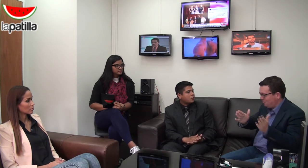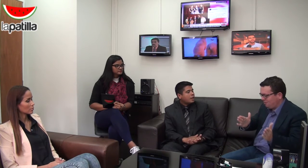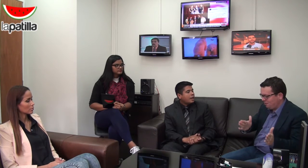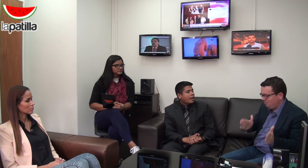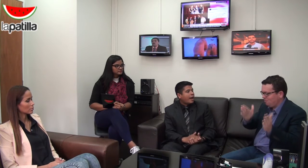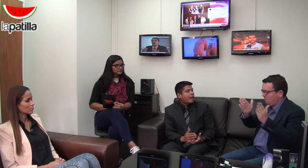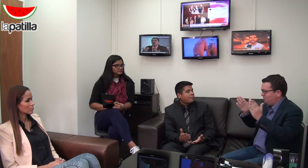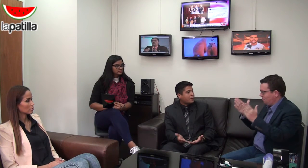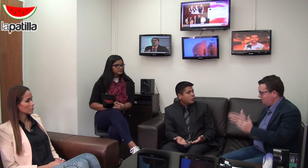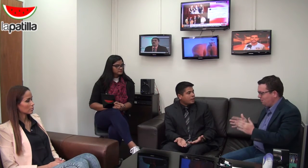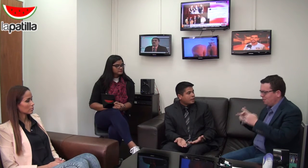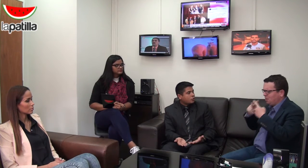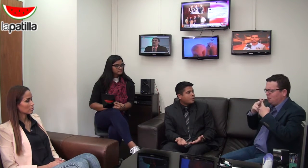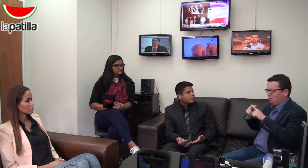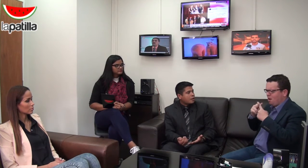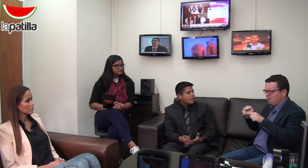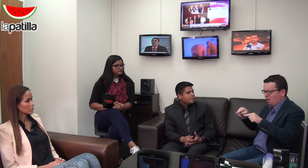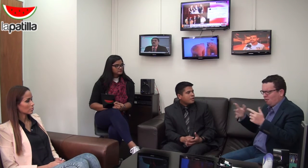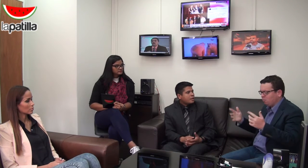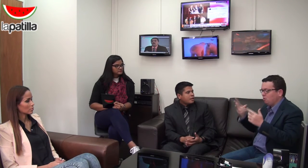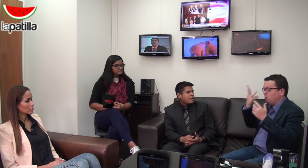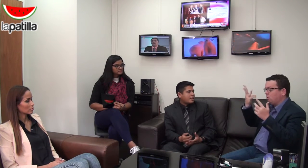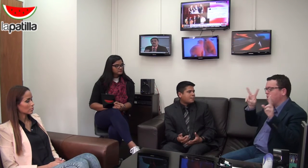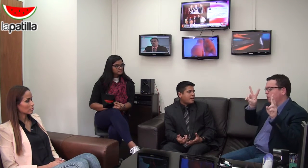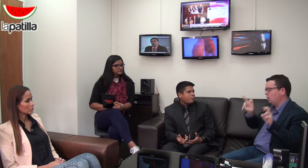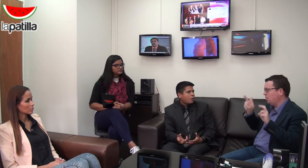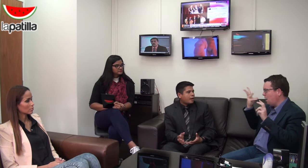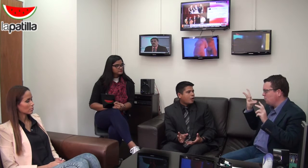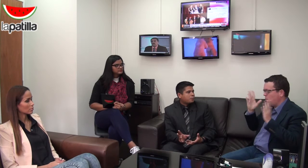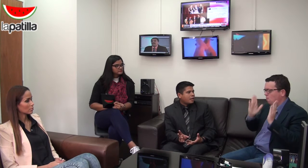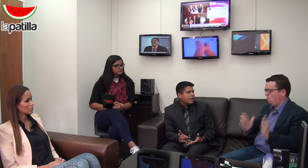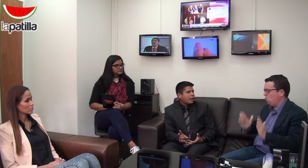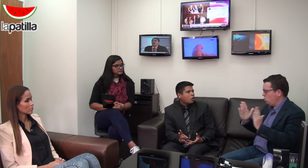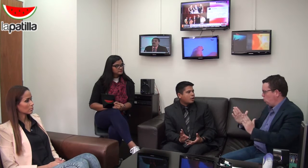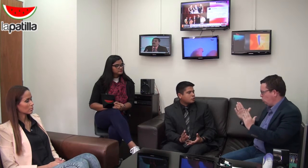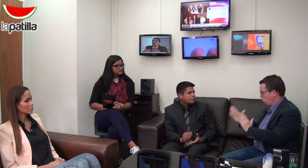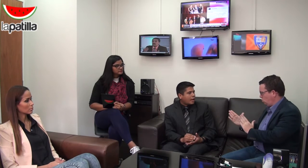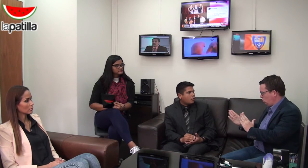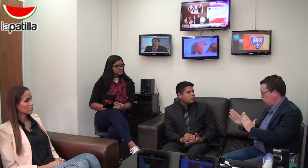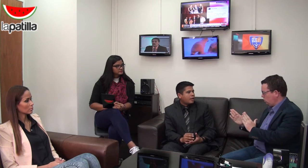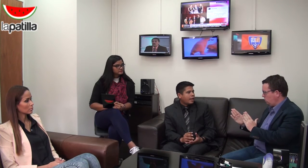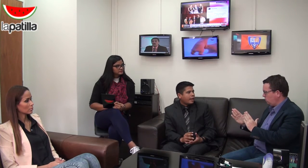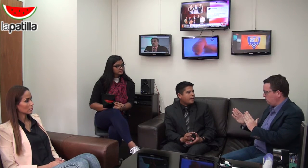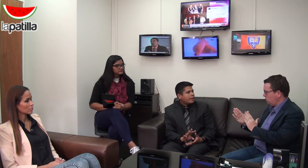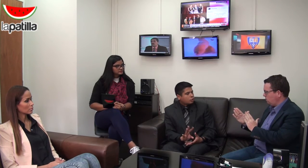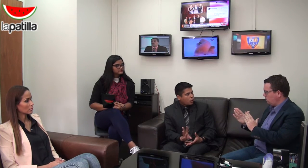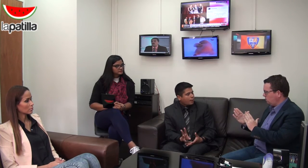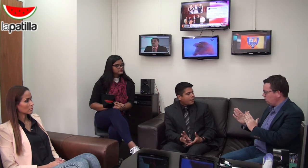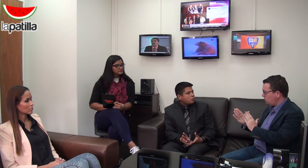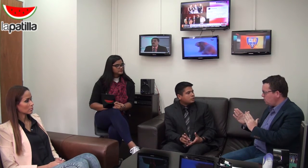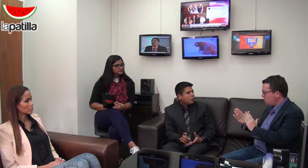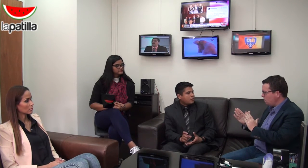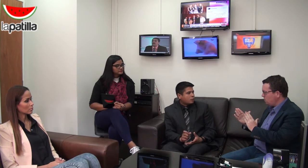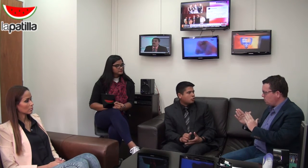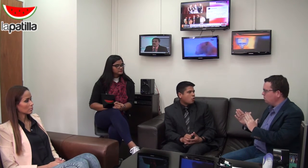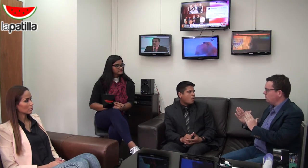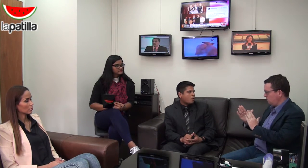al español escrito de Venezuela y de esta manera poder obtener los resultados de todas las preguntas o diagnósticos que hemos